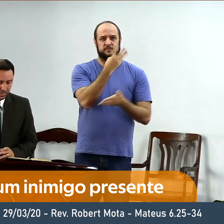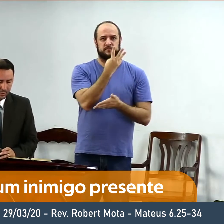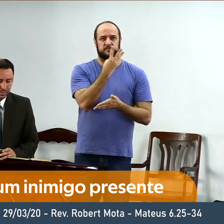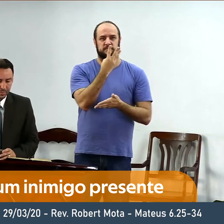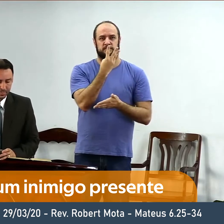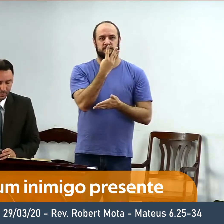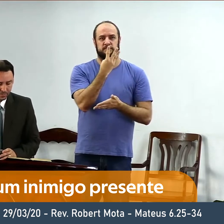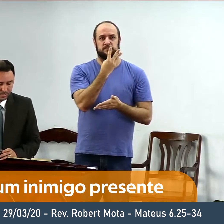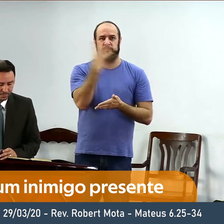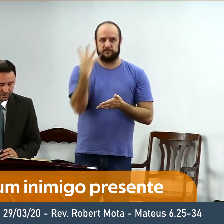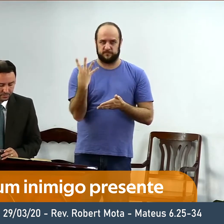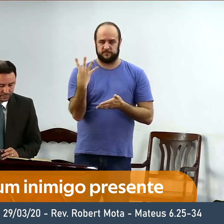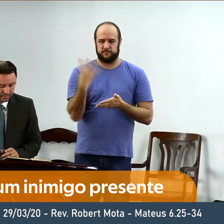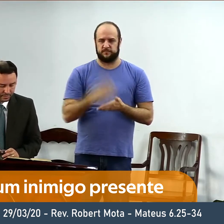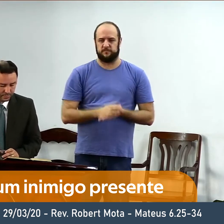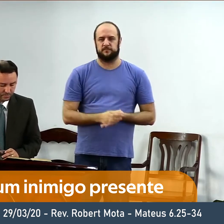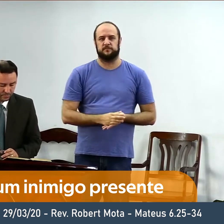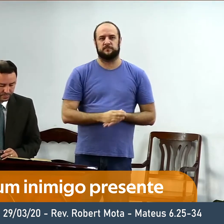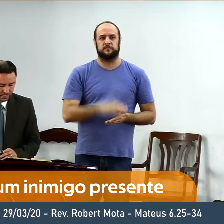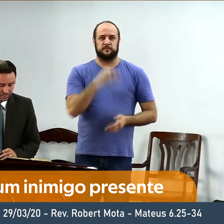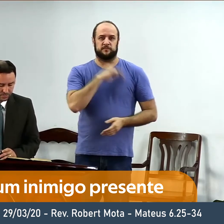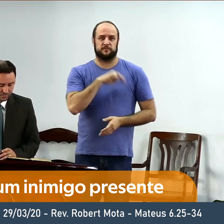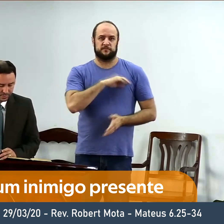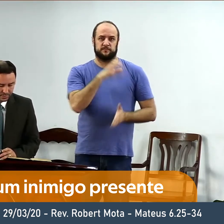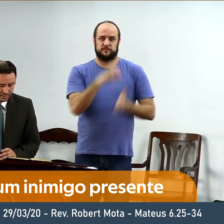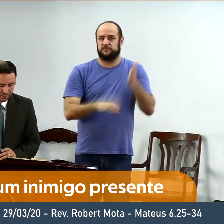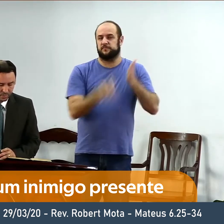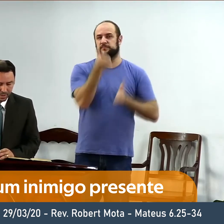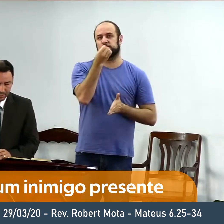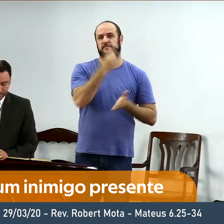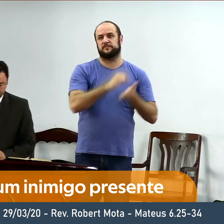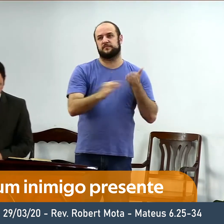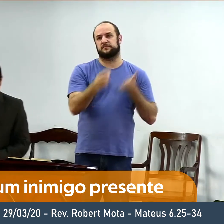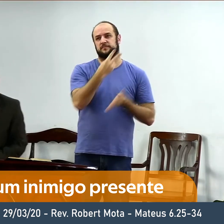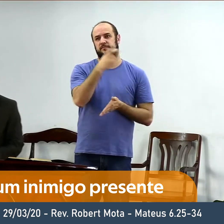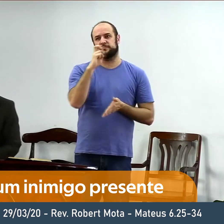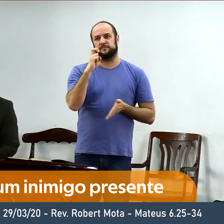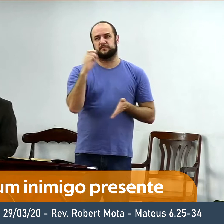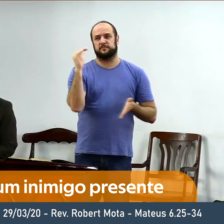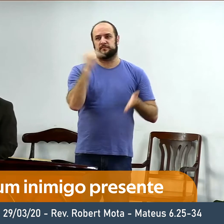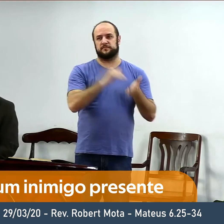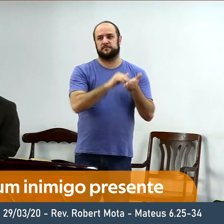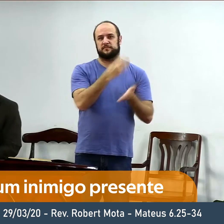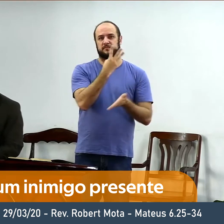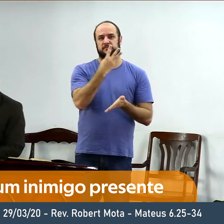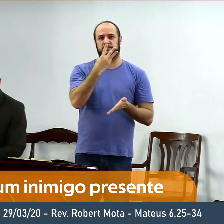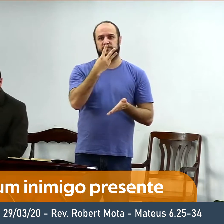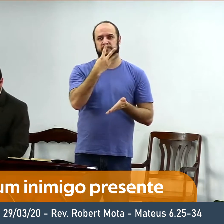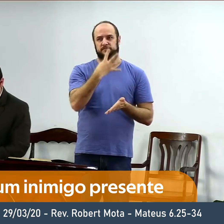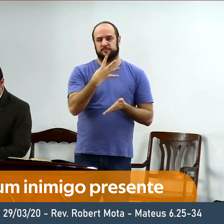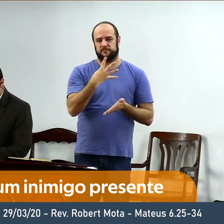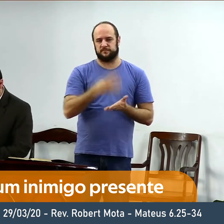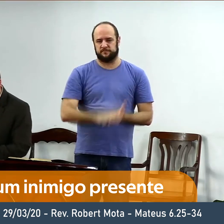34. Mateus, capítulo 6, os versículos de 25 a 34.